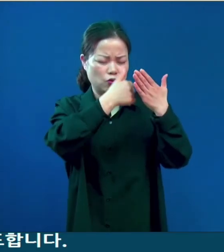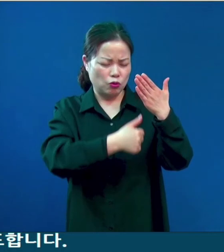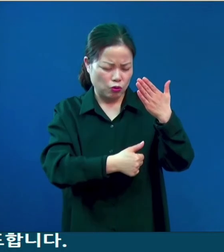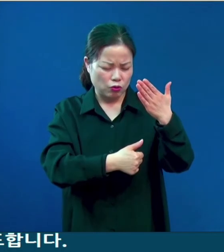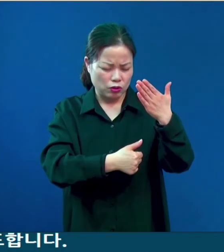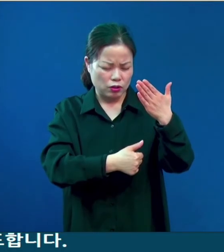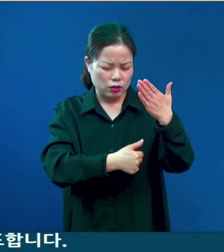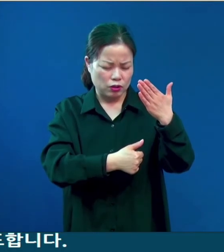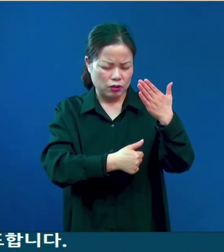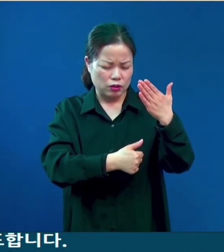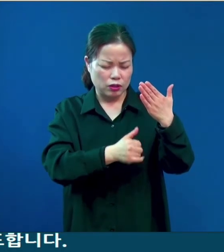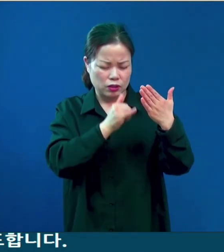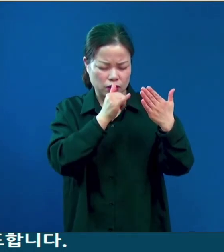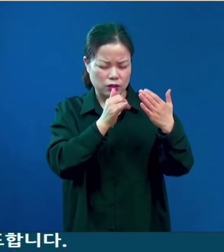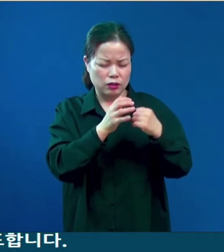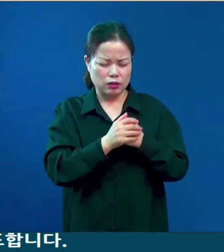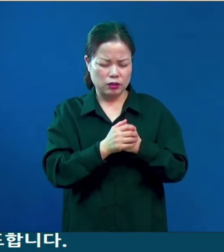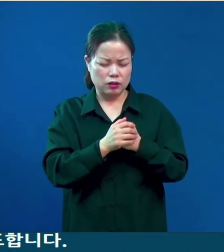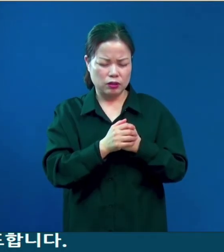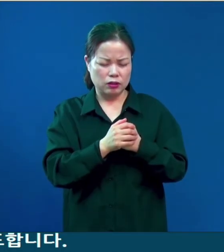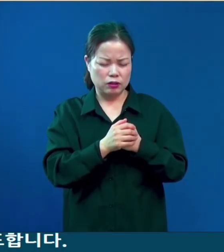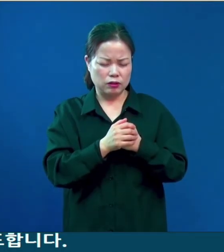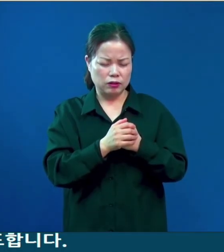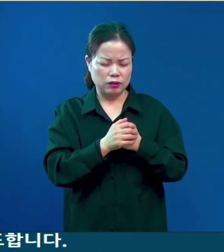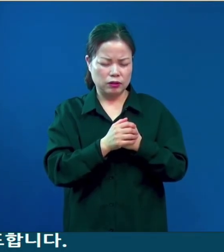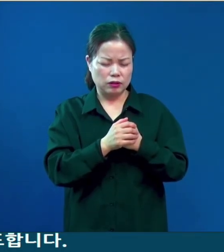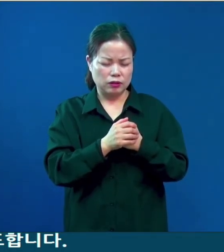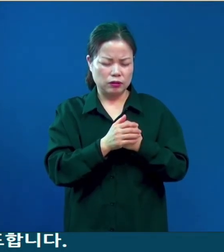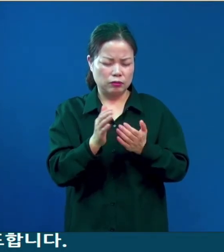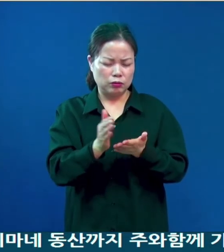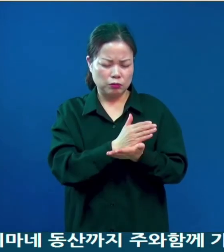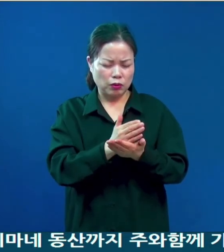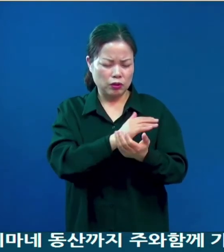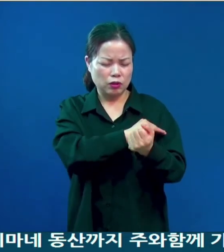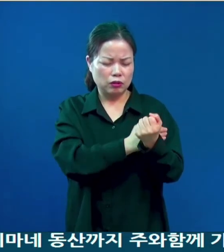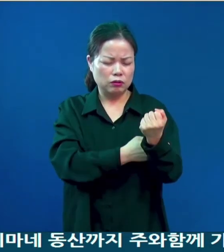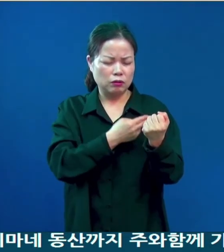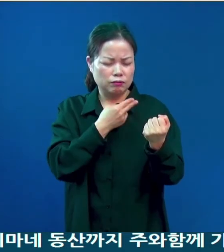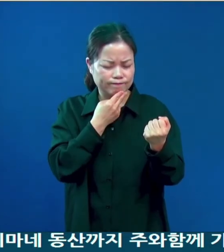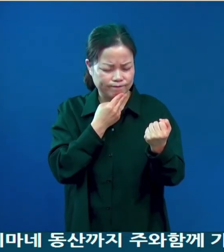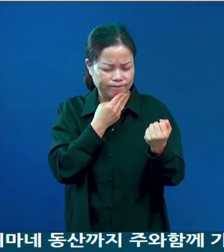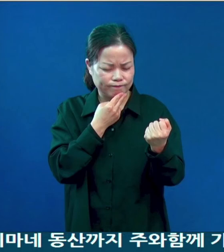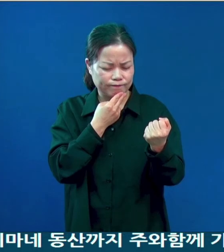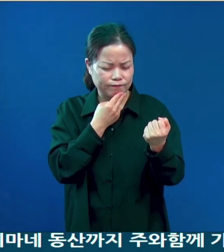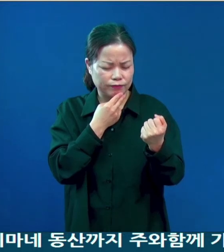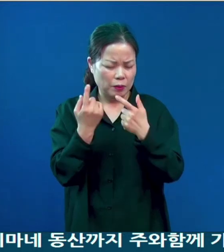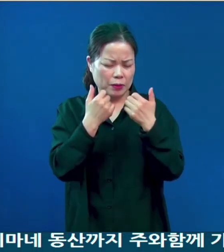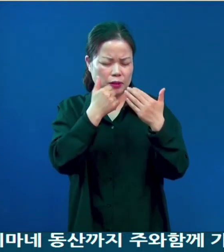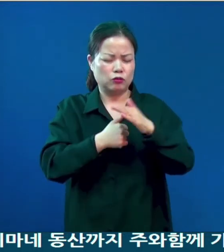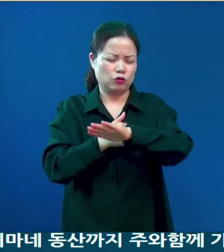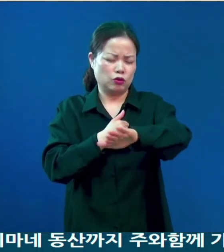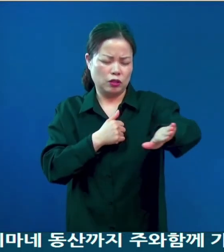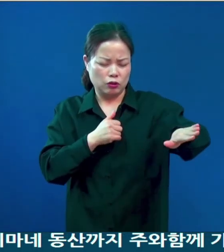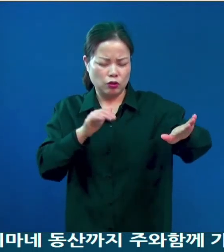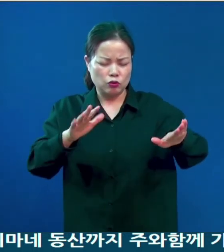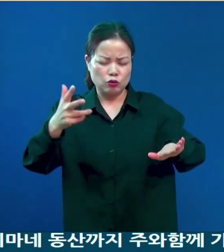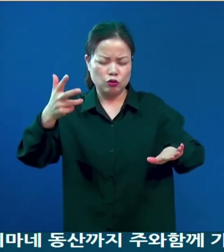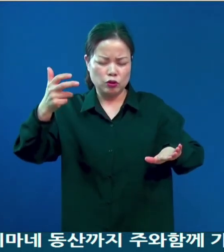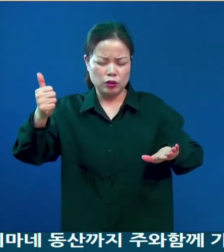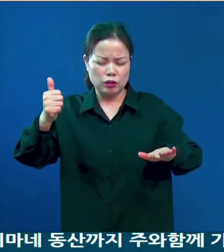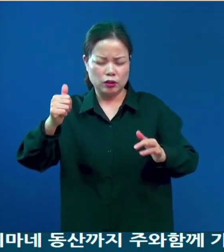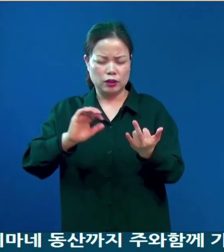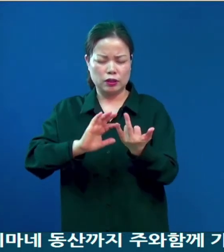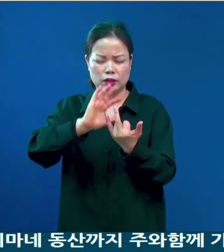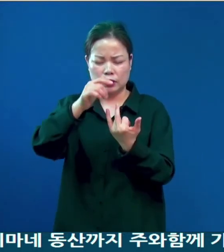문제 맥없이 또 분별력을 잃고 휘둘리며 영적인 깊은 잠에 빠져 있는 우리들에게 오늘 주님의 이